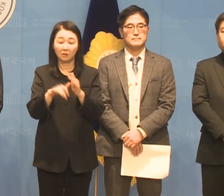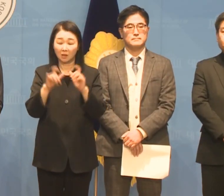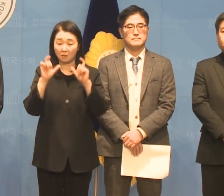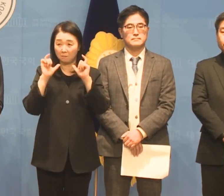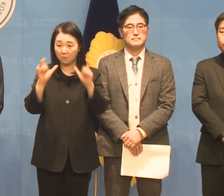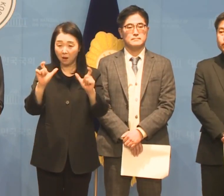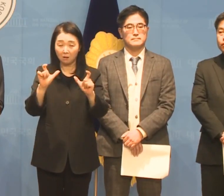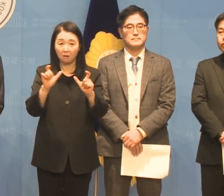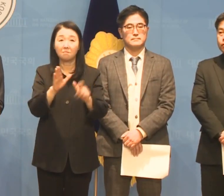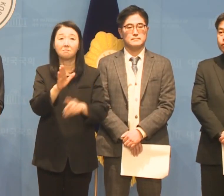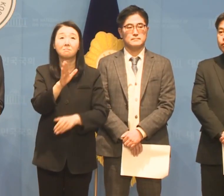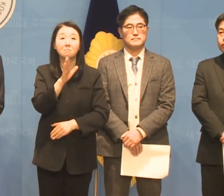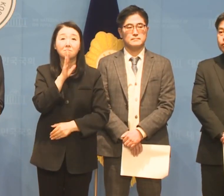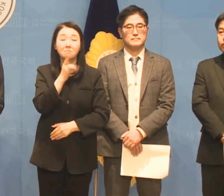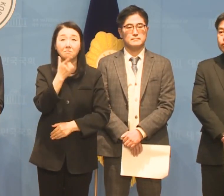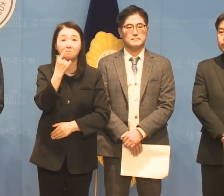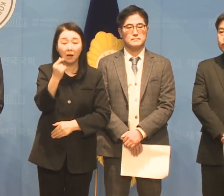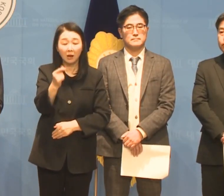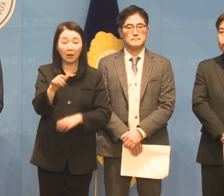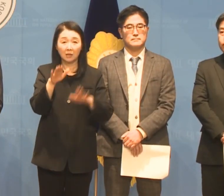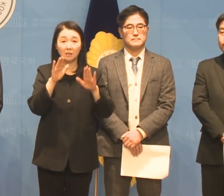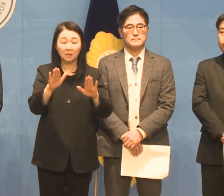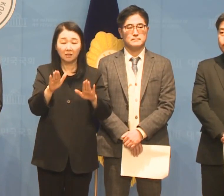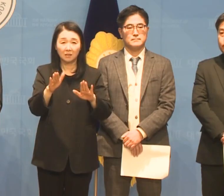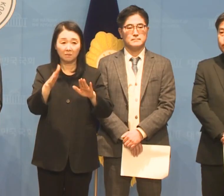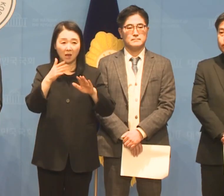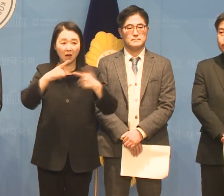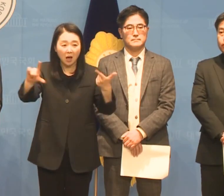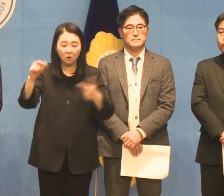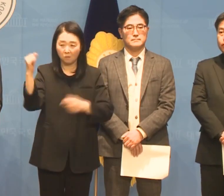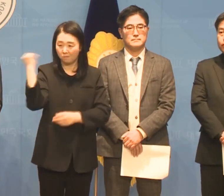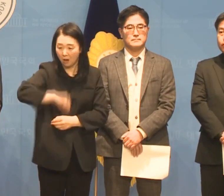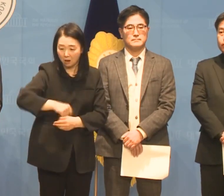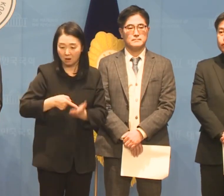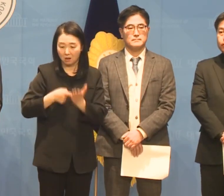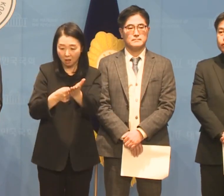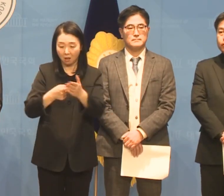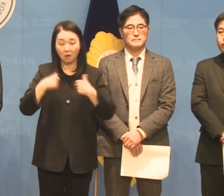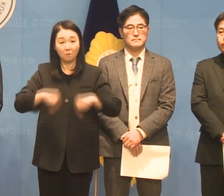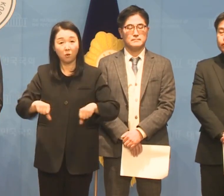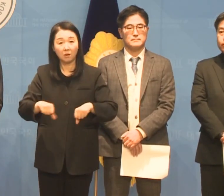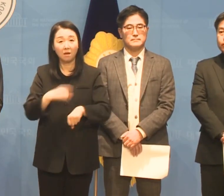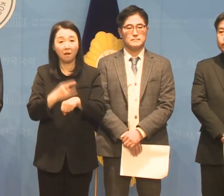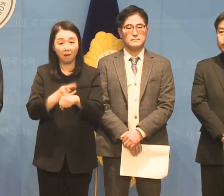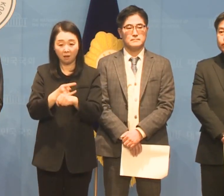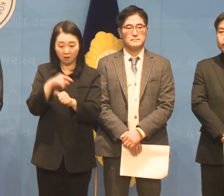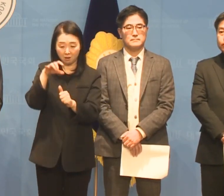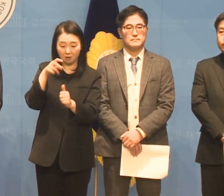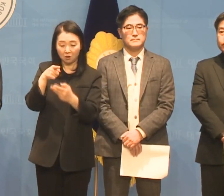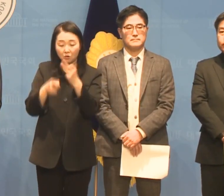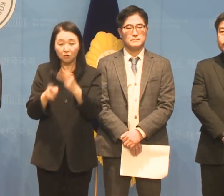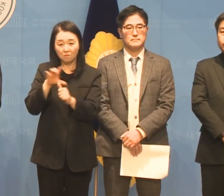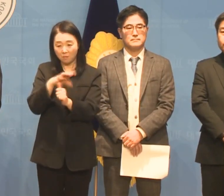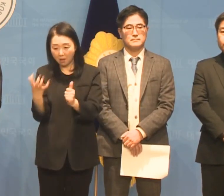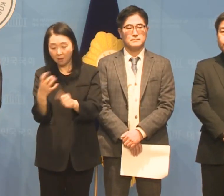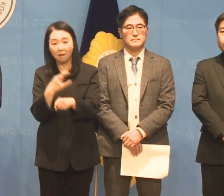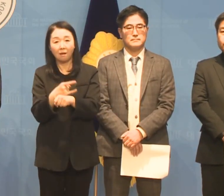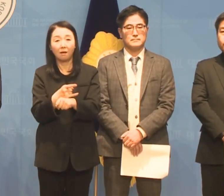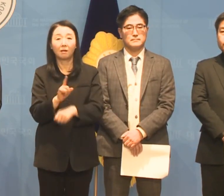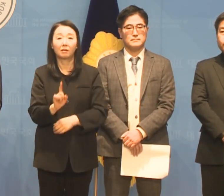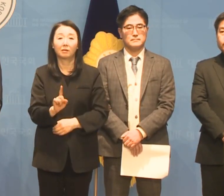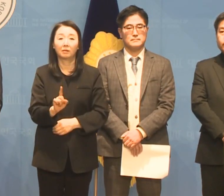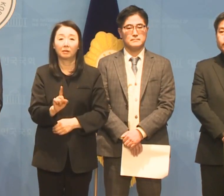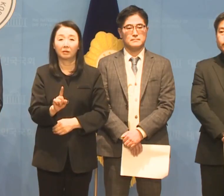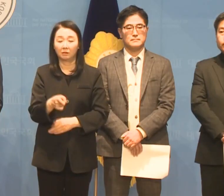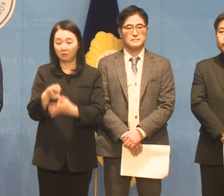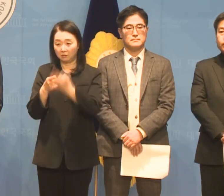바로 맞습니다 라고 하면서 즉시 항고를 포기하고 윤석열 대통령을 석방했다라고 하는 것은 이건